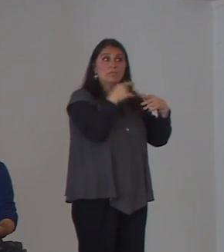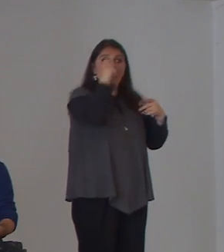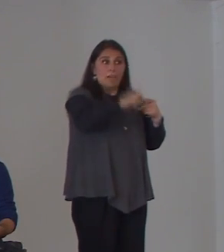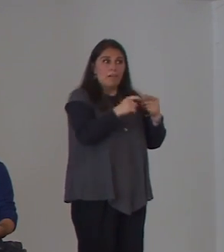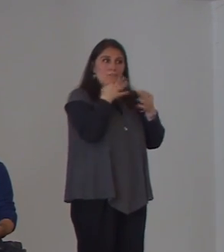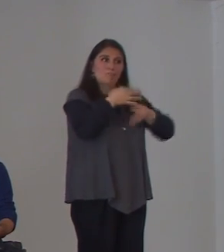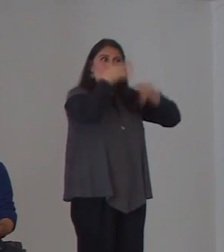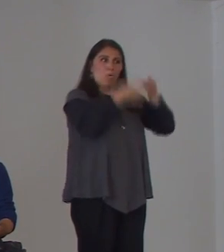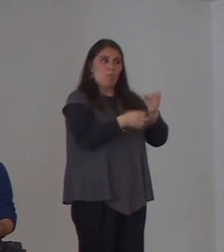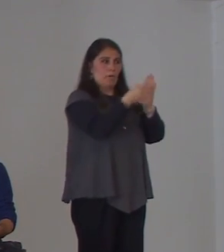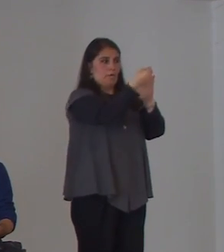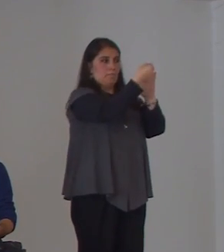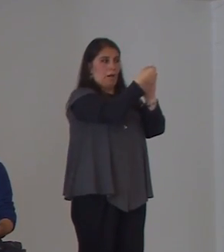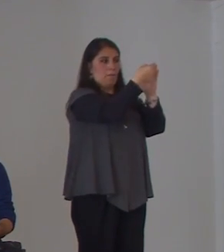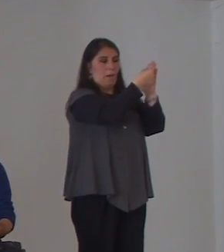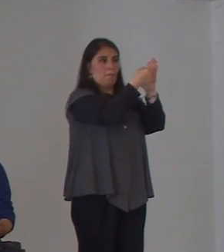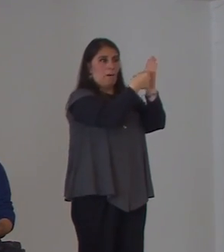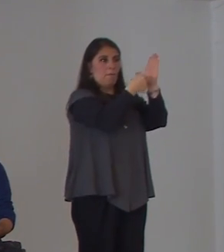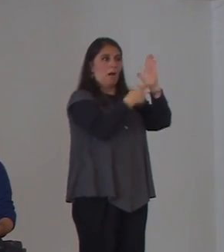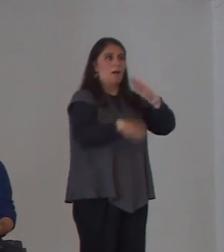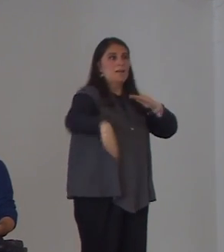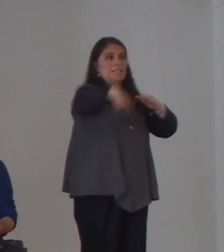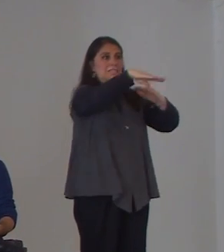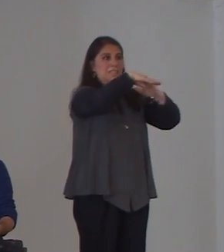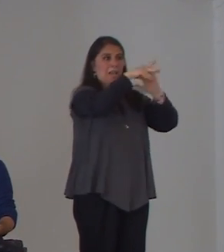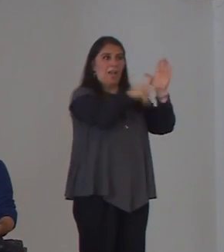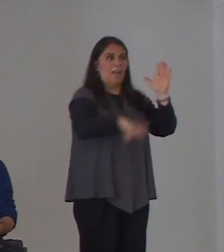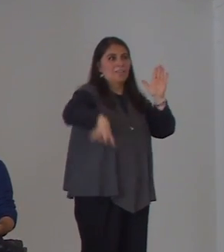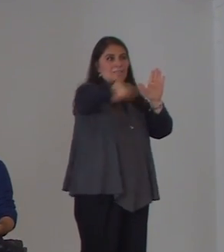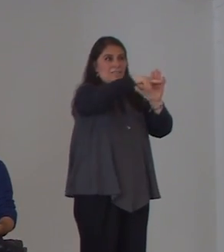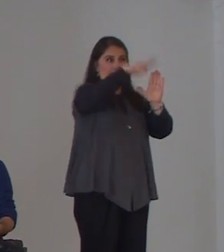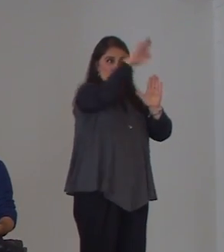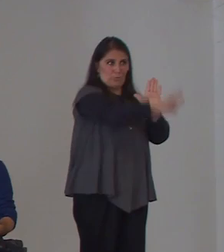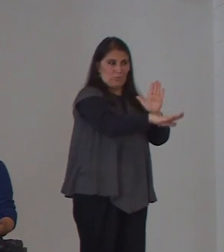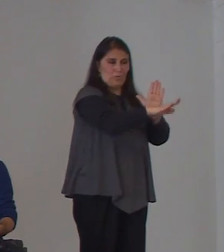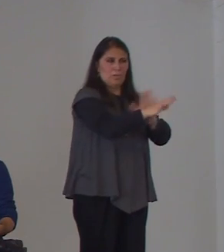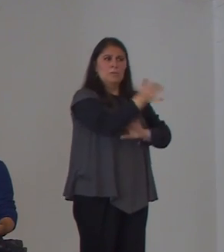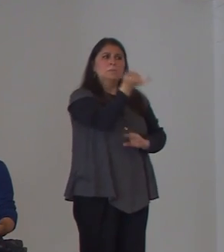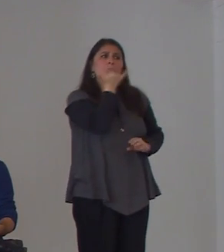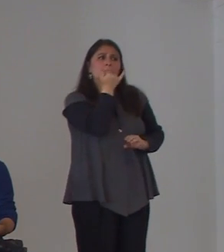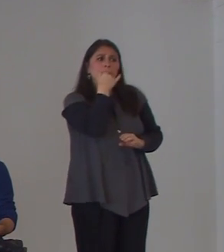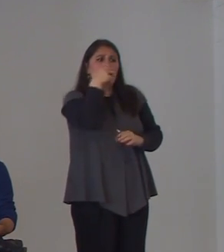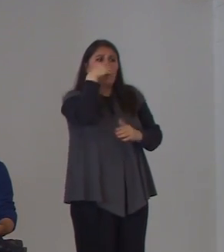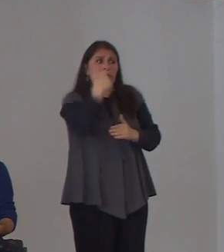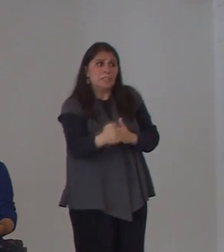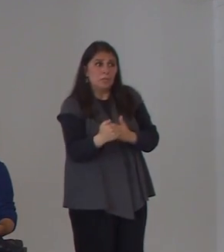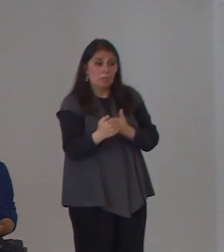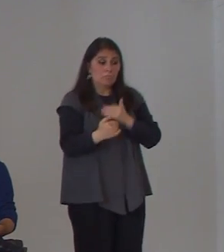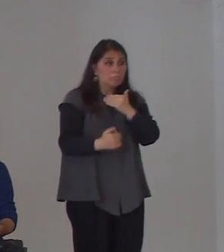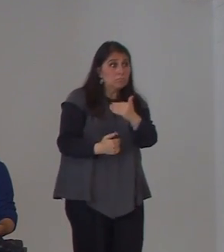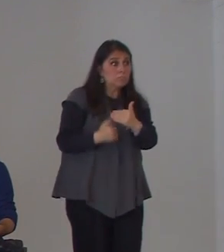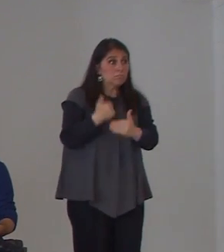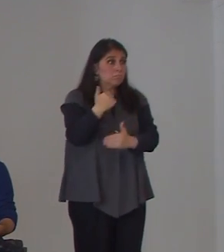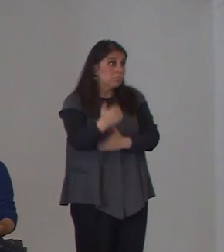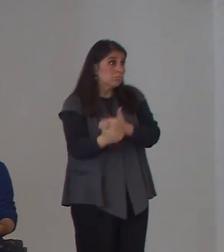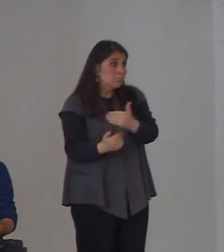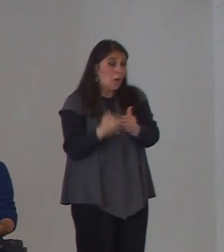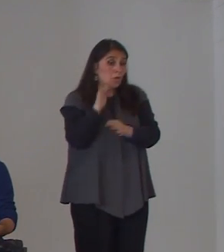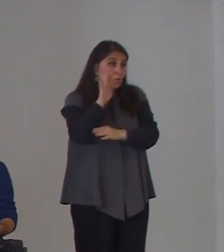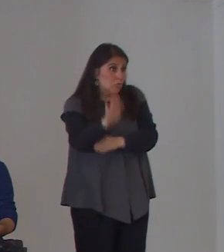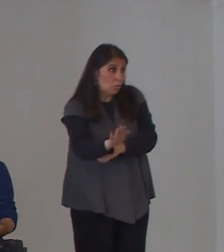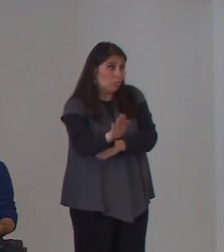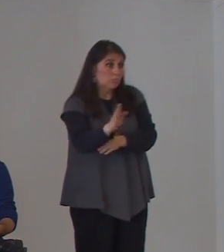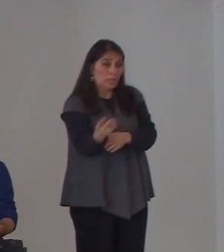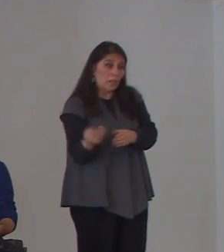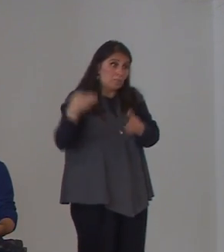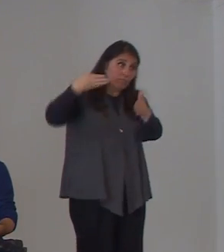con unos estándares. Pero ¿qué ocurre con el niño que va en su proceso, que ingresa